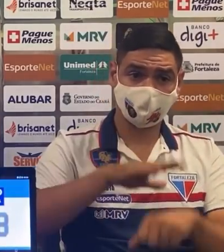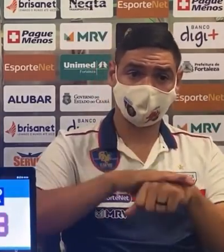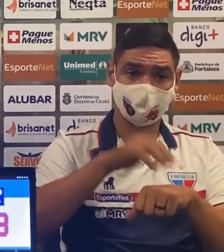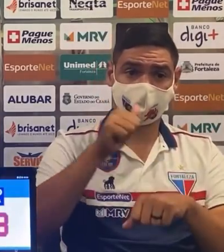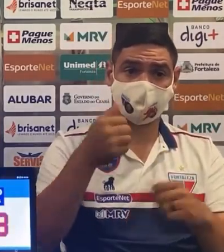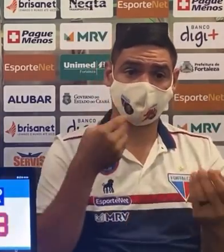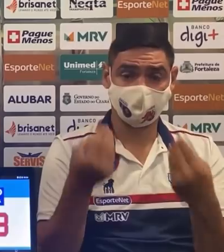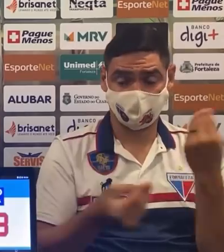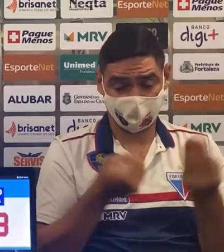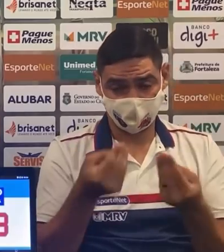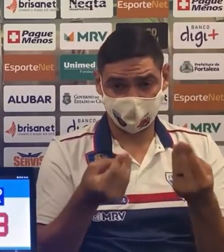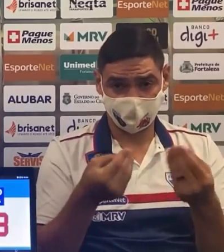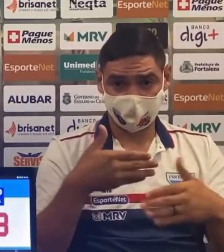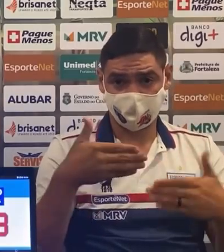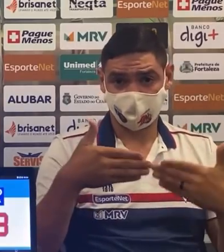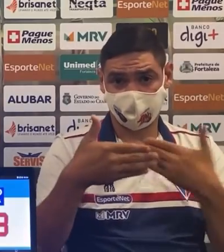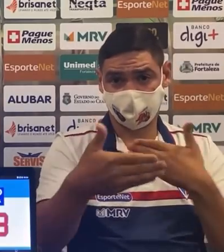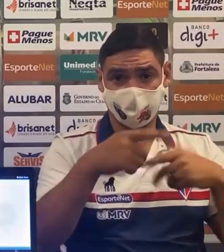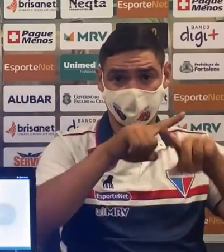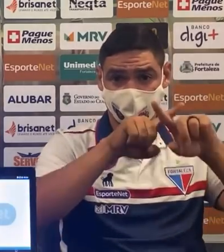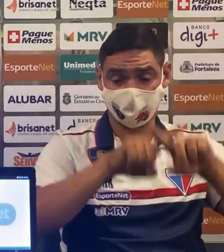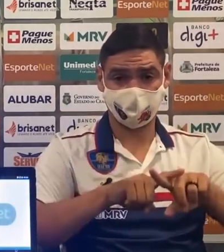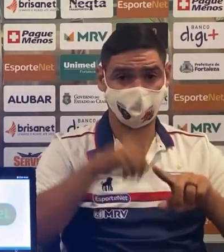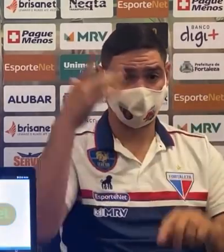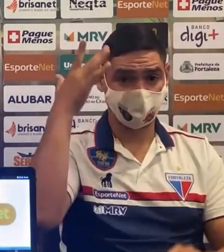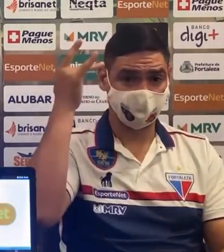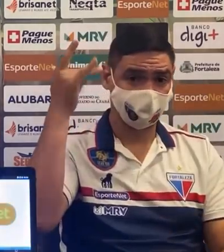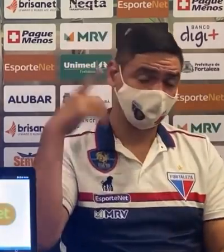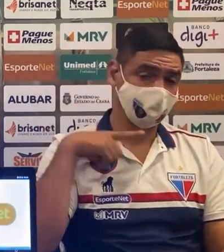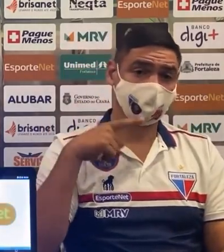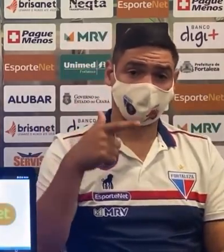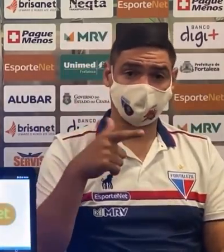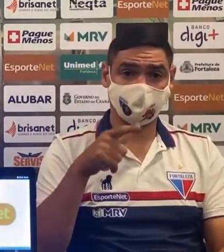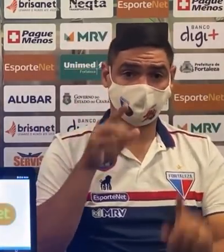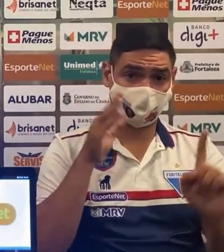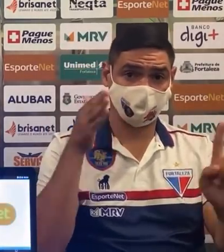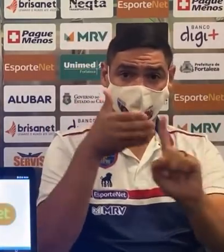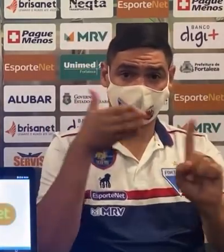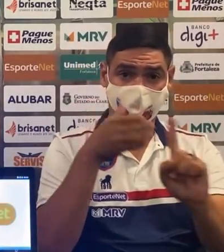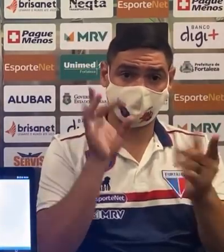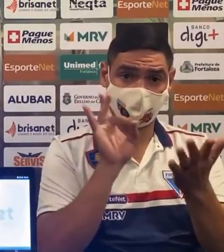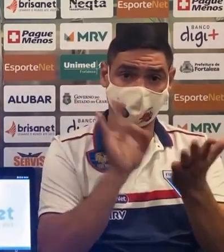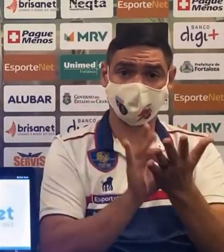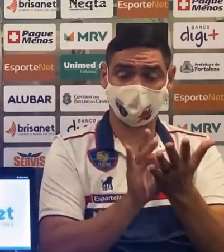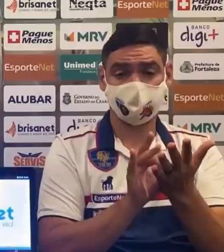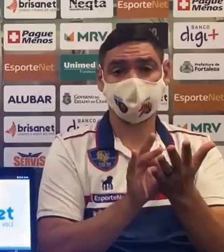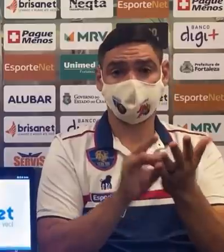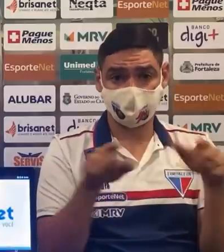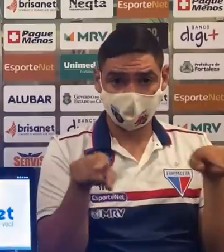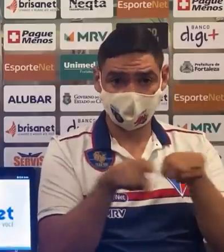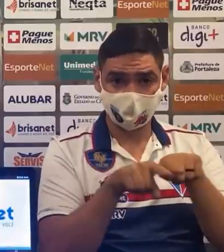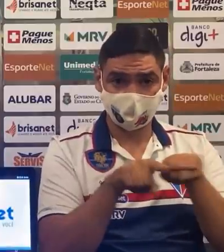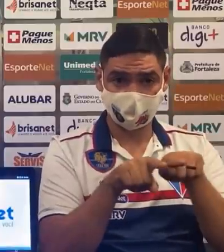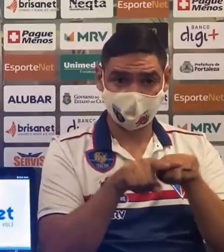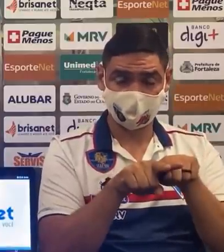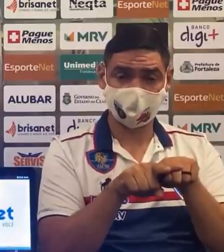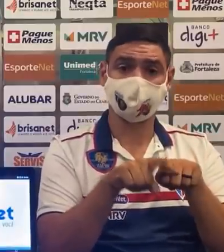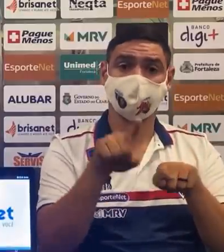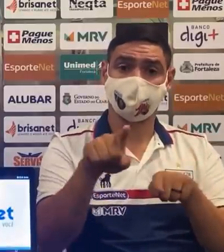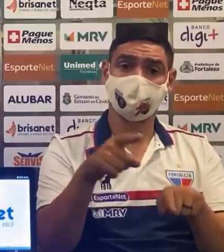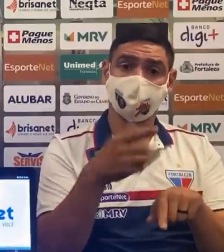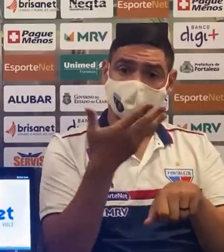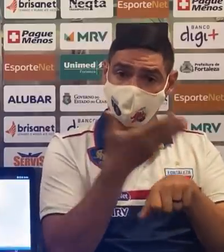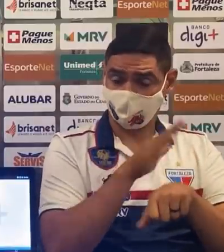para o próximo jogo. A partir de amanhã começar a focar já no próximo jogo, recuperar os jogadores, trabalhar a